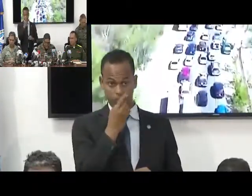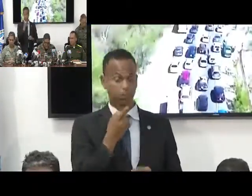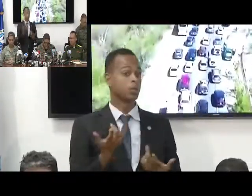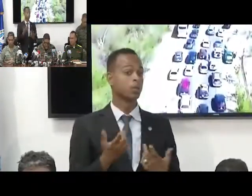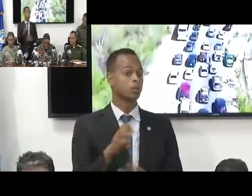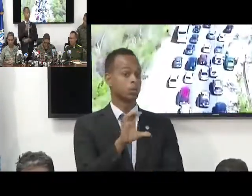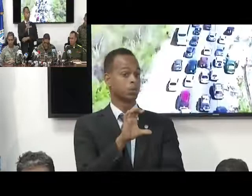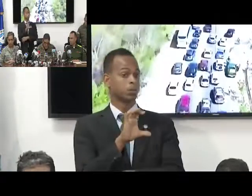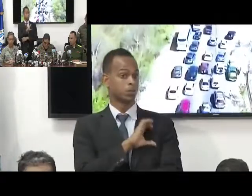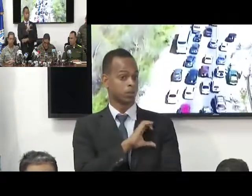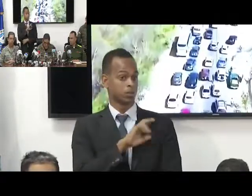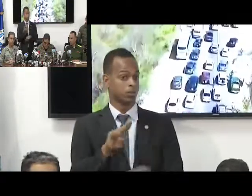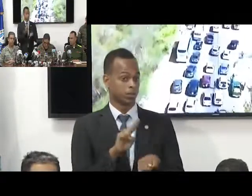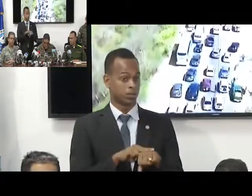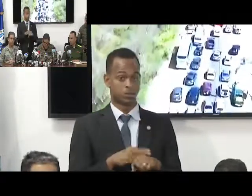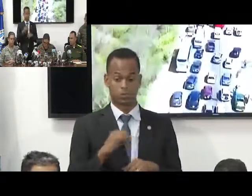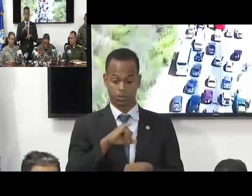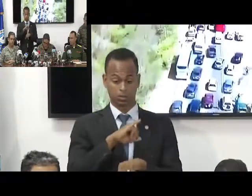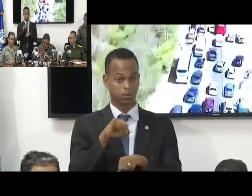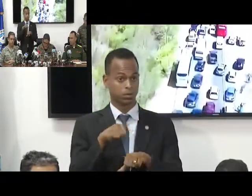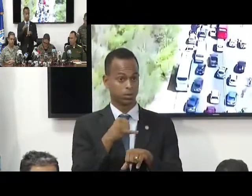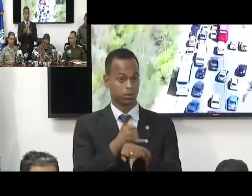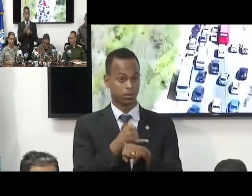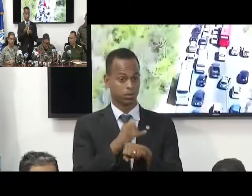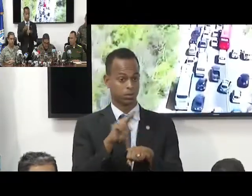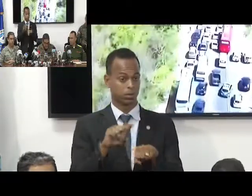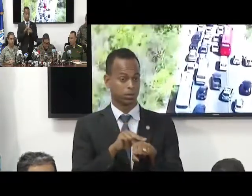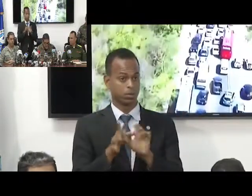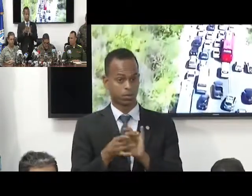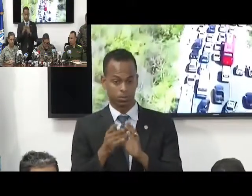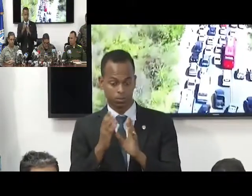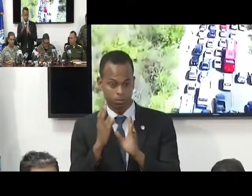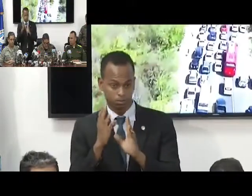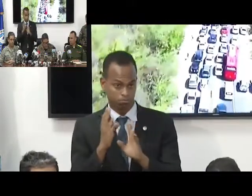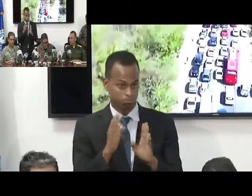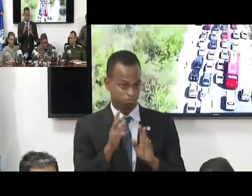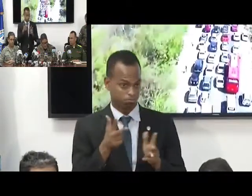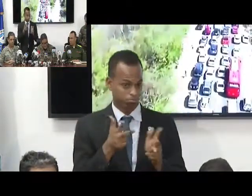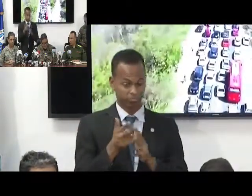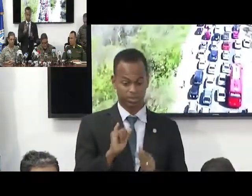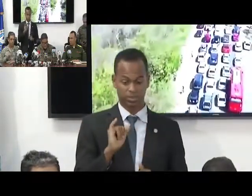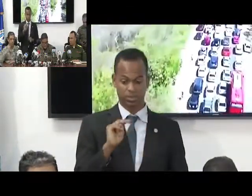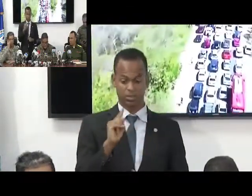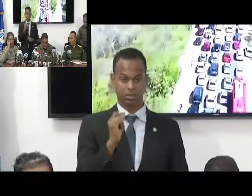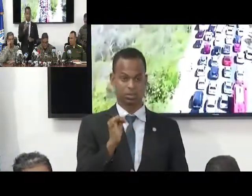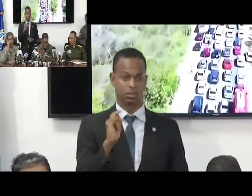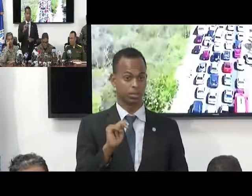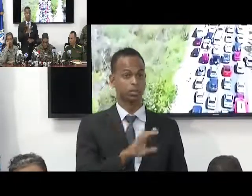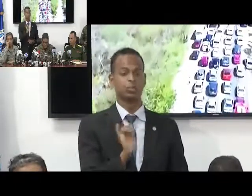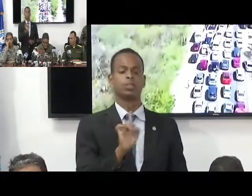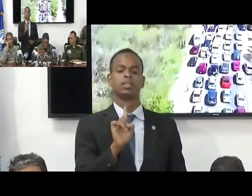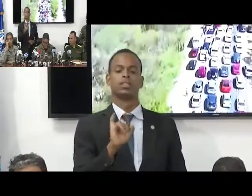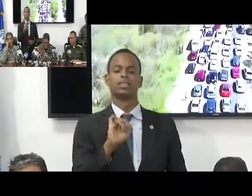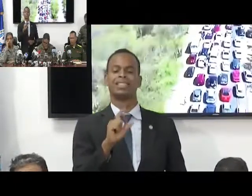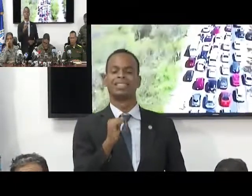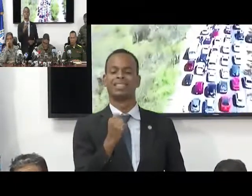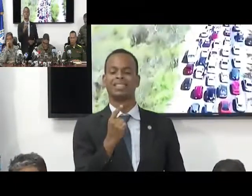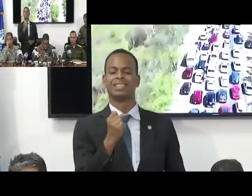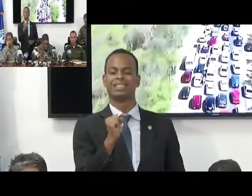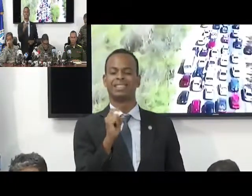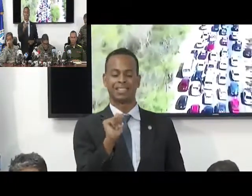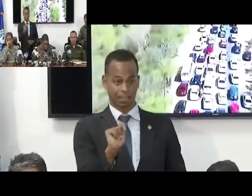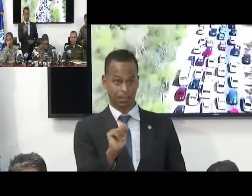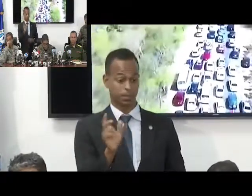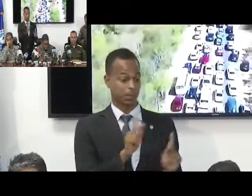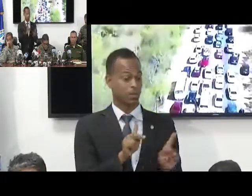Nacional, el Instituto Nacional de Tránsito y Transporte Terrestre, INTRAN, la Dirección General de Seguridad y Tránsito y Transporte Terrestre, DGC,